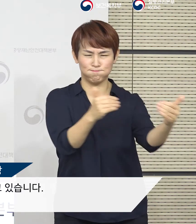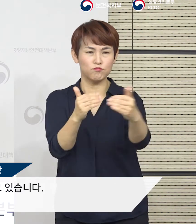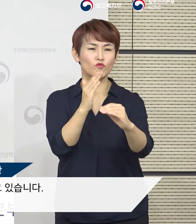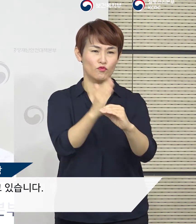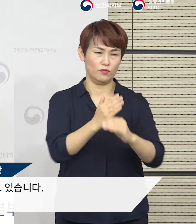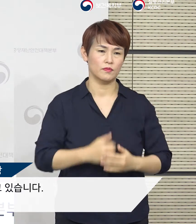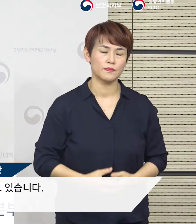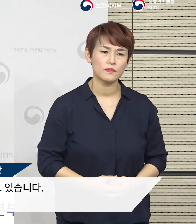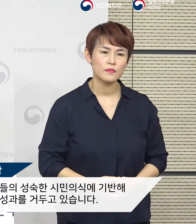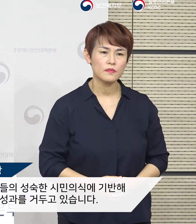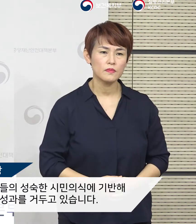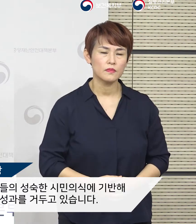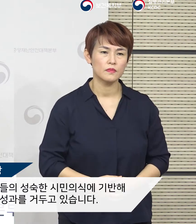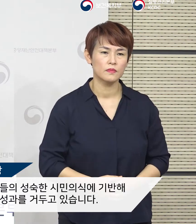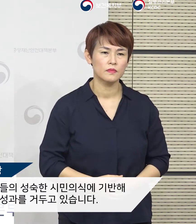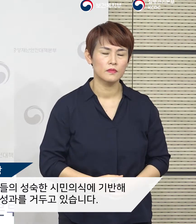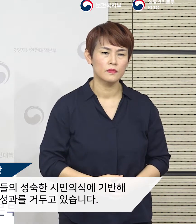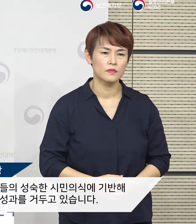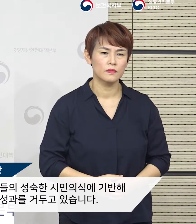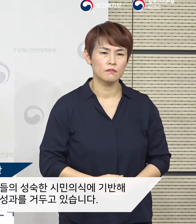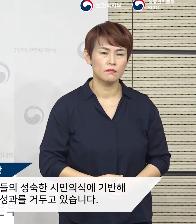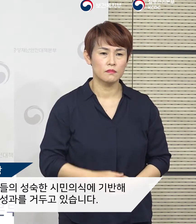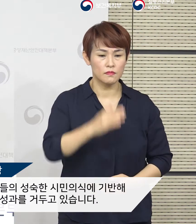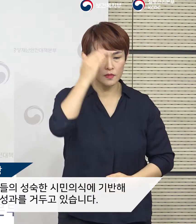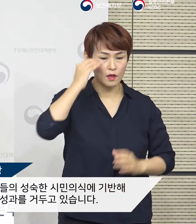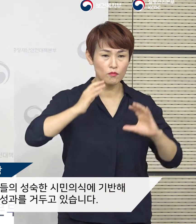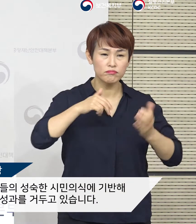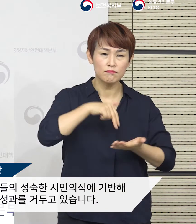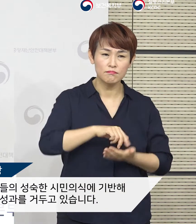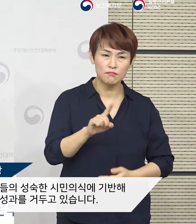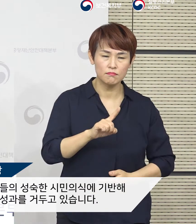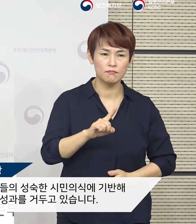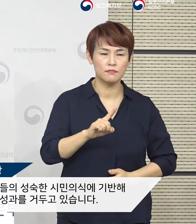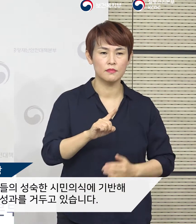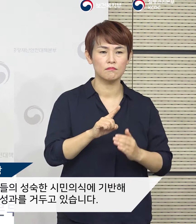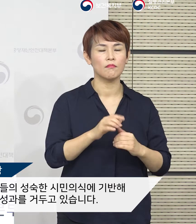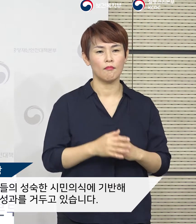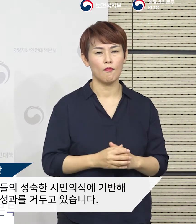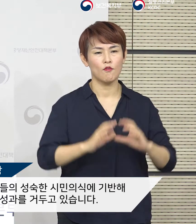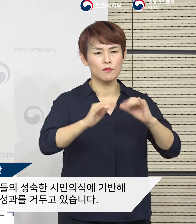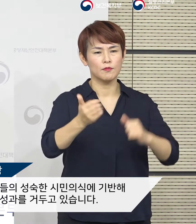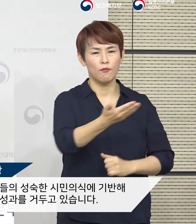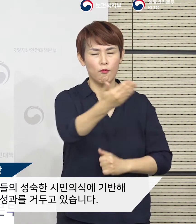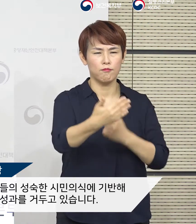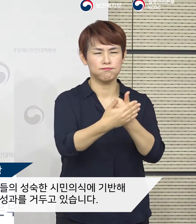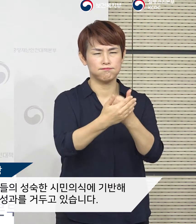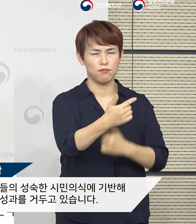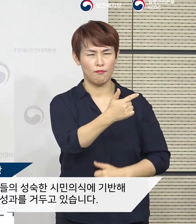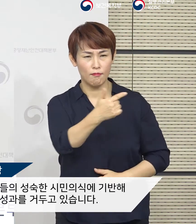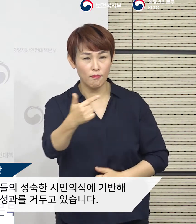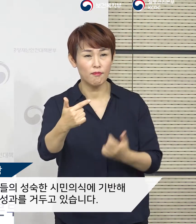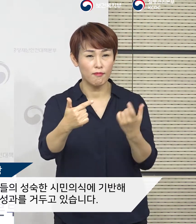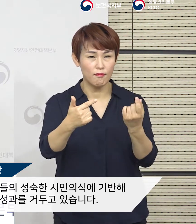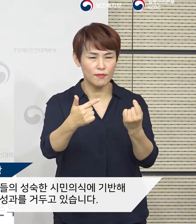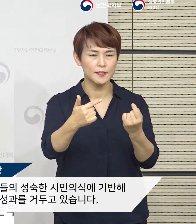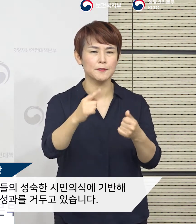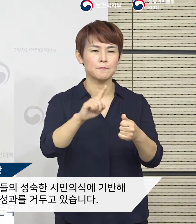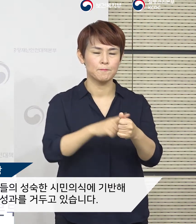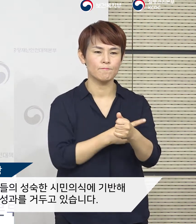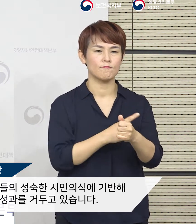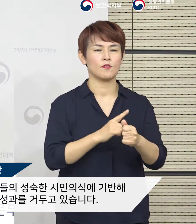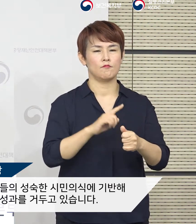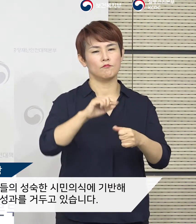가하고 있습니다. 이에 반해 우리나라의 사회적 거리두기는 국민들의 성숙한 시민의식에 기반해